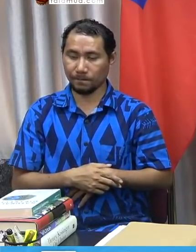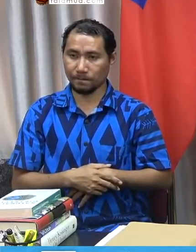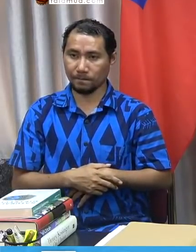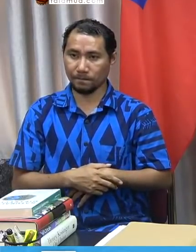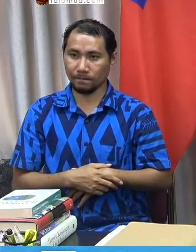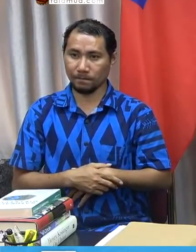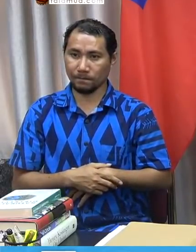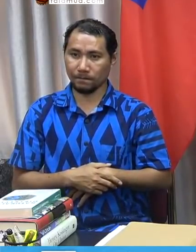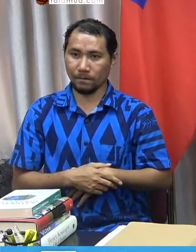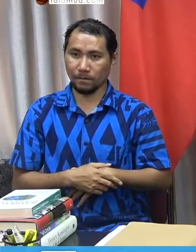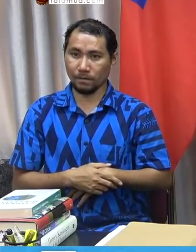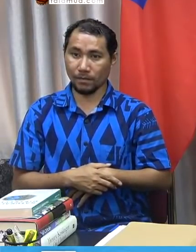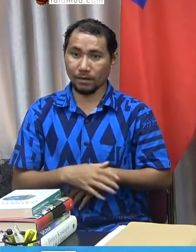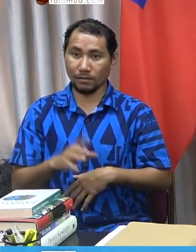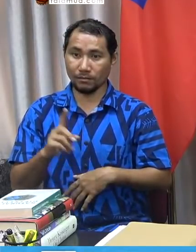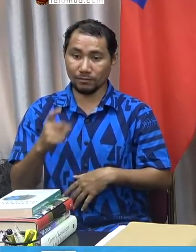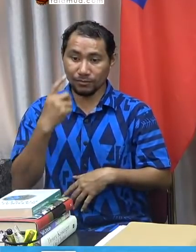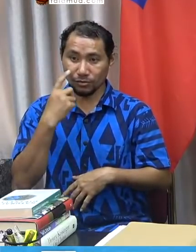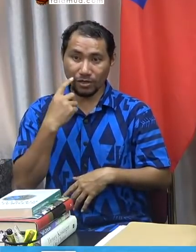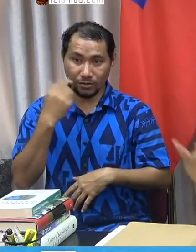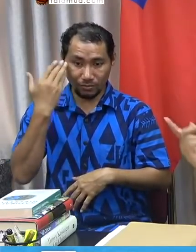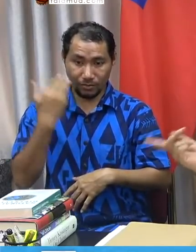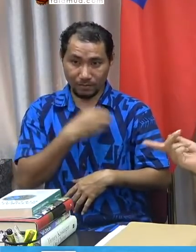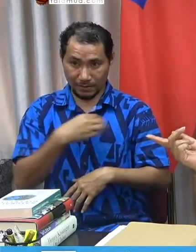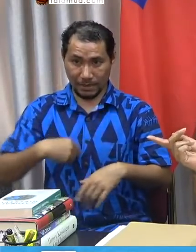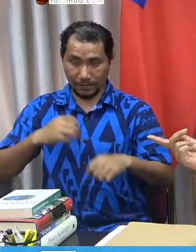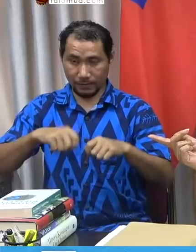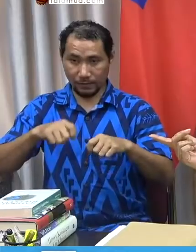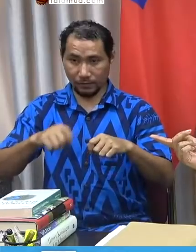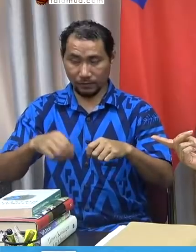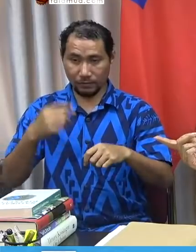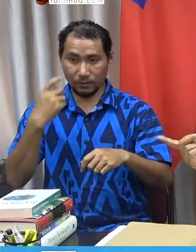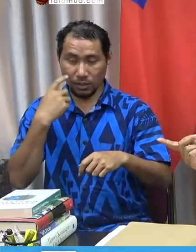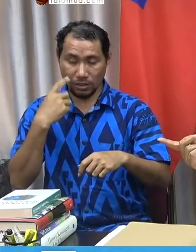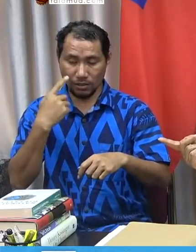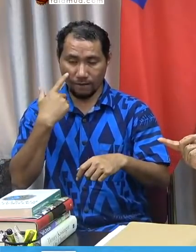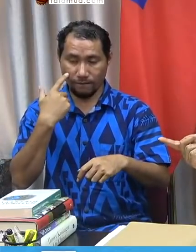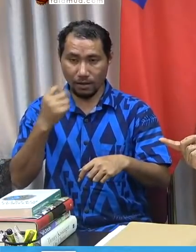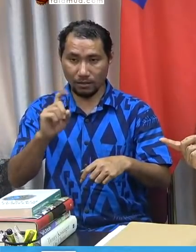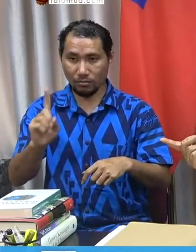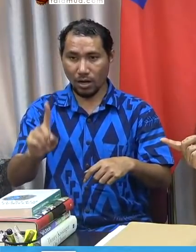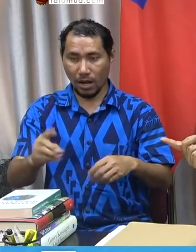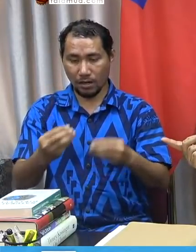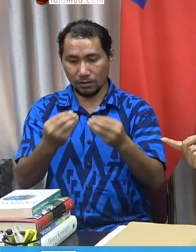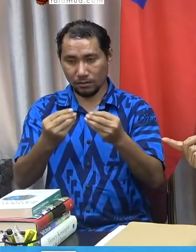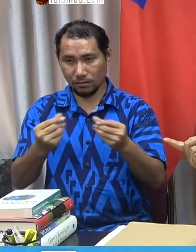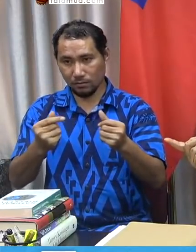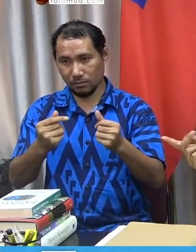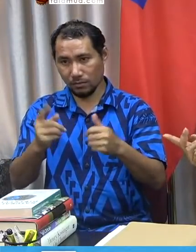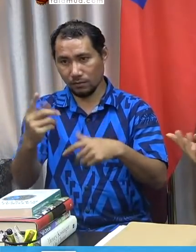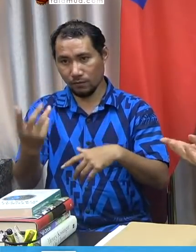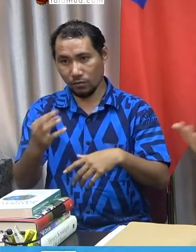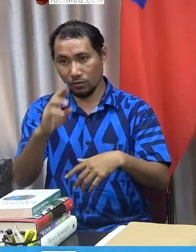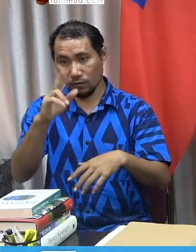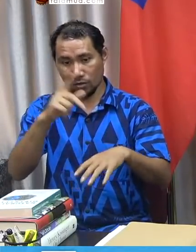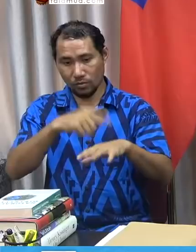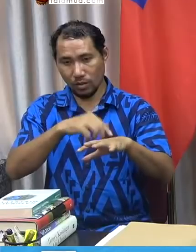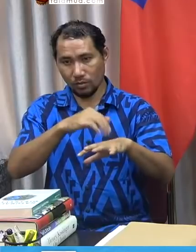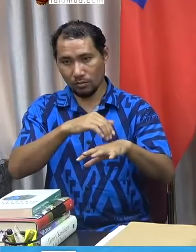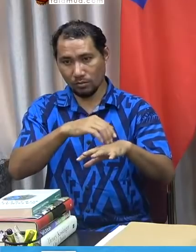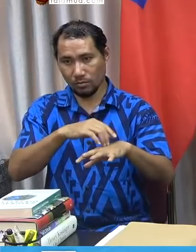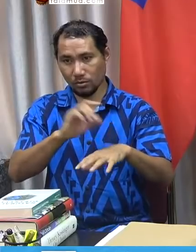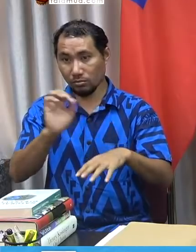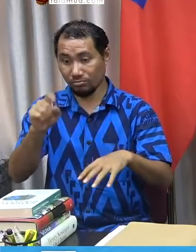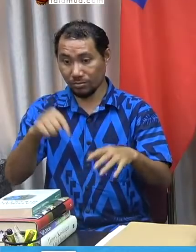po o afu fō whawhitau. E le o le fō la le mele na tupu nei. E le o se fō le mele